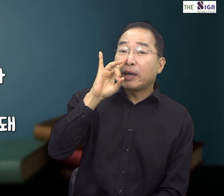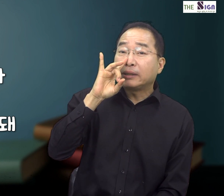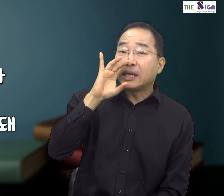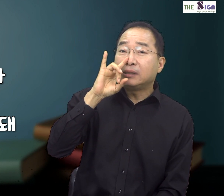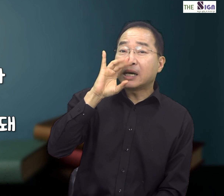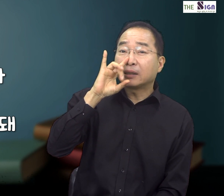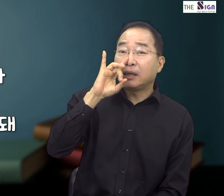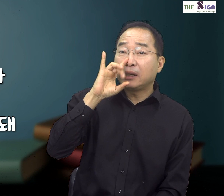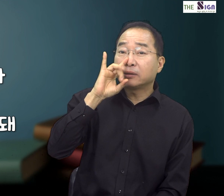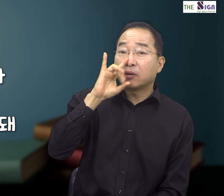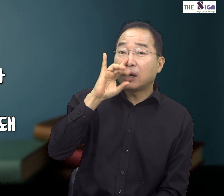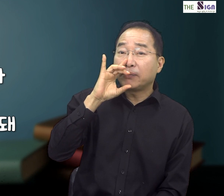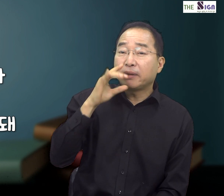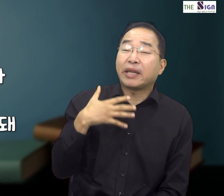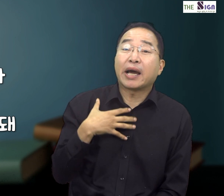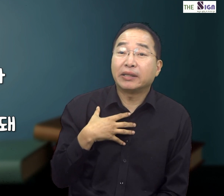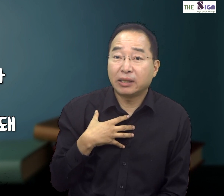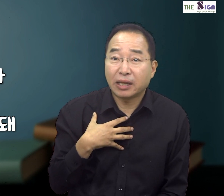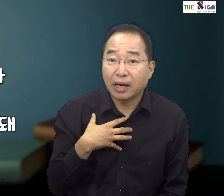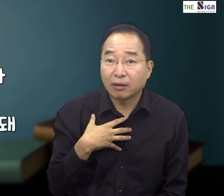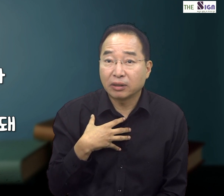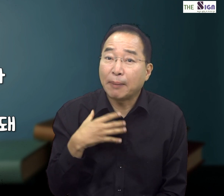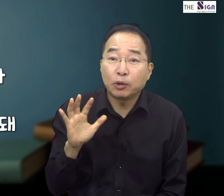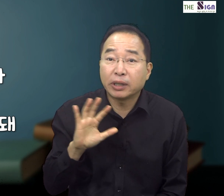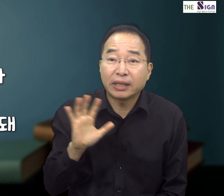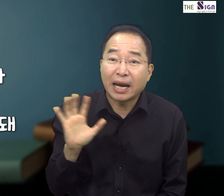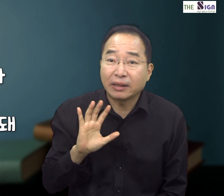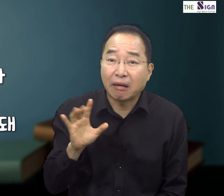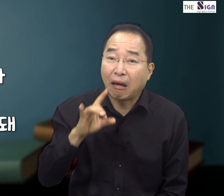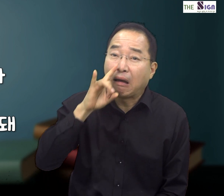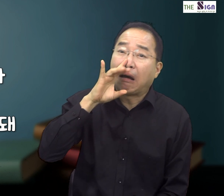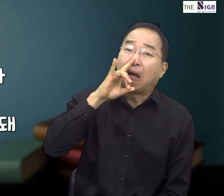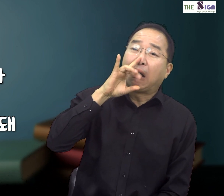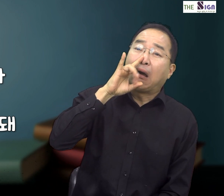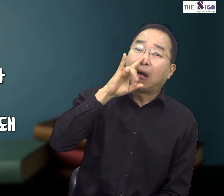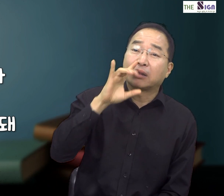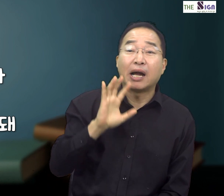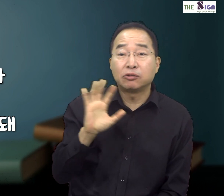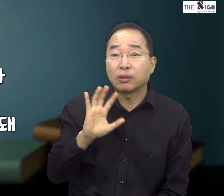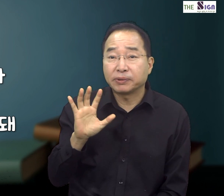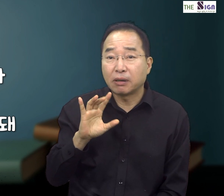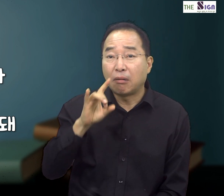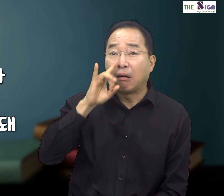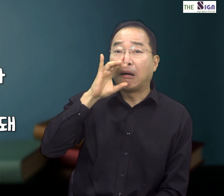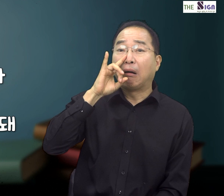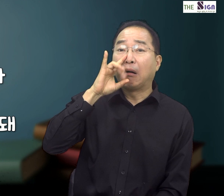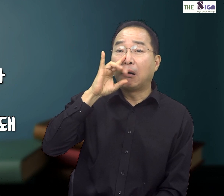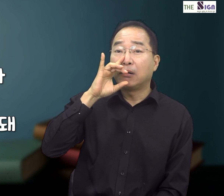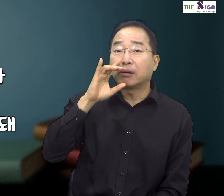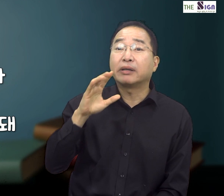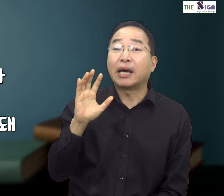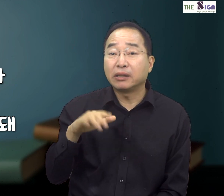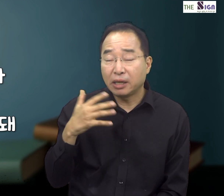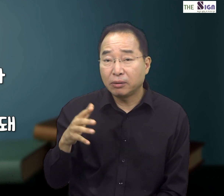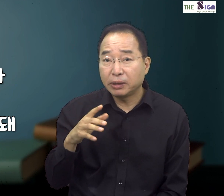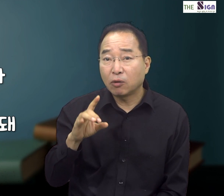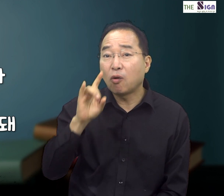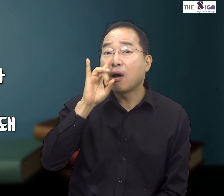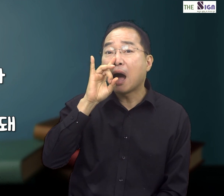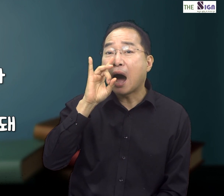코에 댄 상태에서 하면 내가 안 된다라는 거. 나 못해. 난 안 돼. 나 할 수 없어. 라는 개념이 되고,